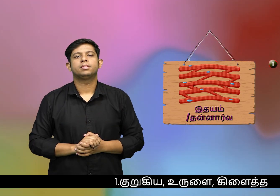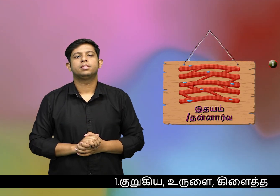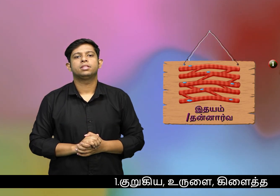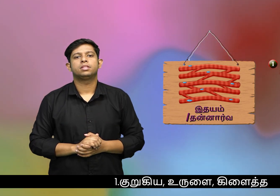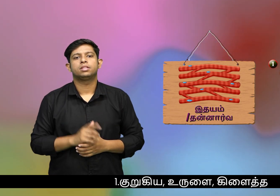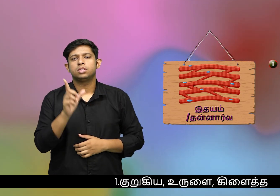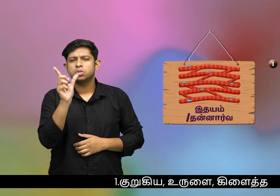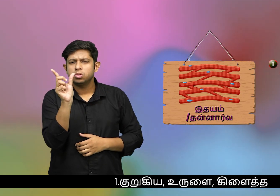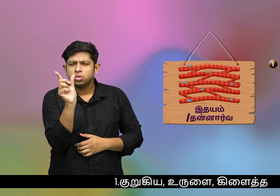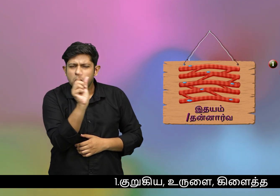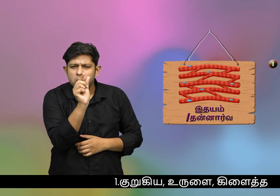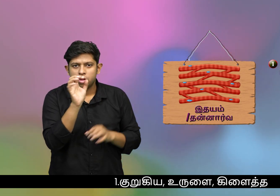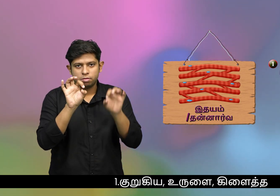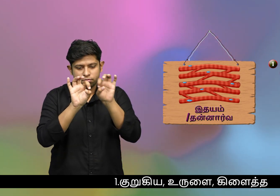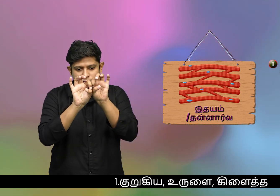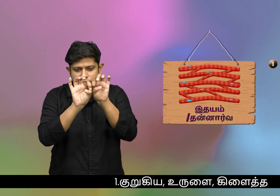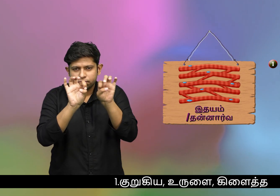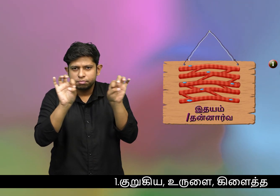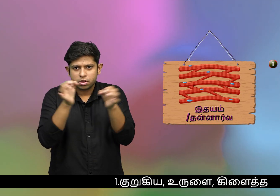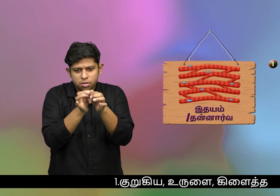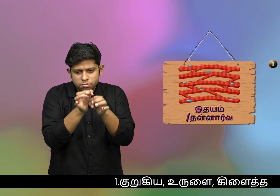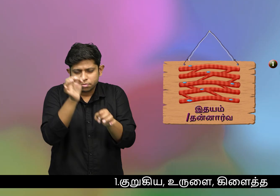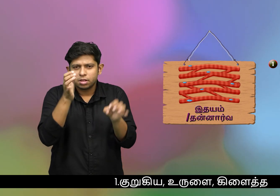குறுகிய, உருளை, கிளைத்த.